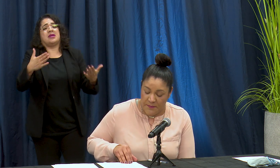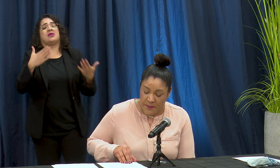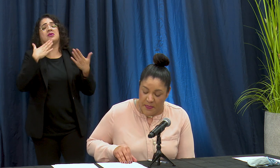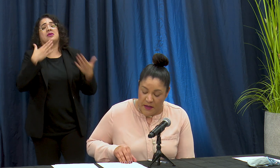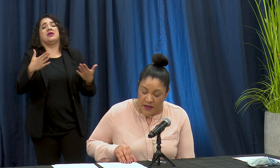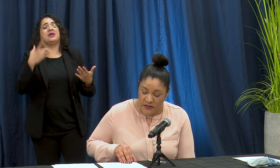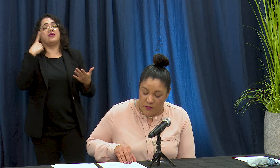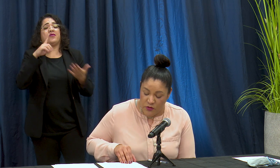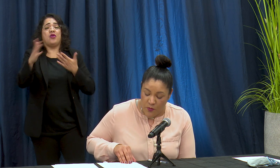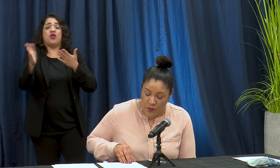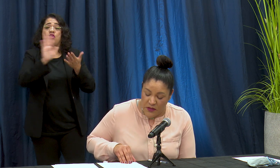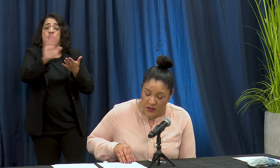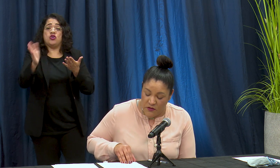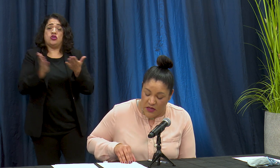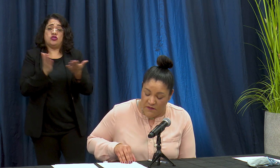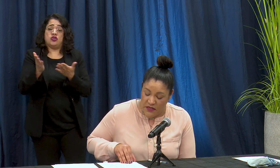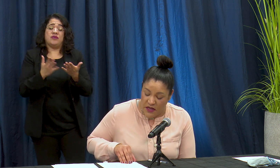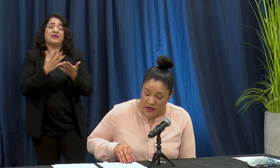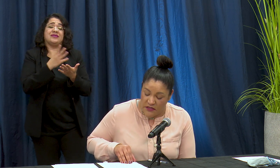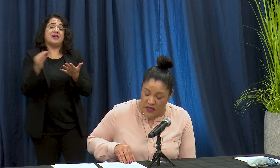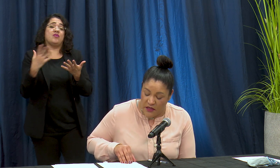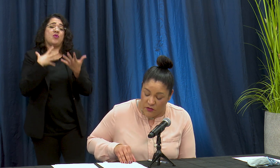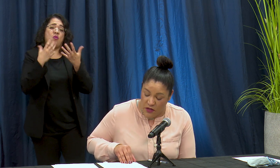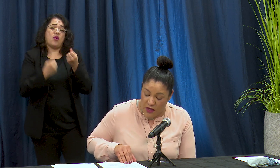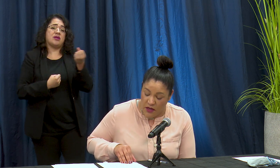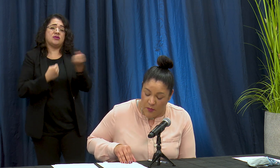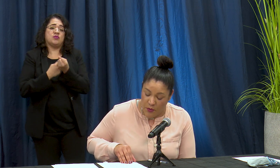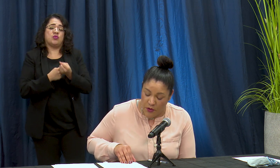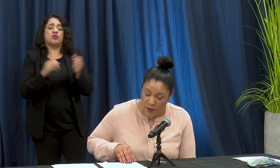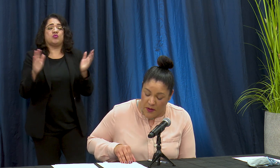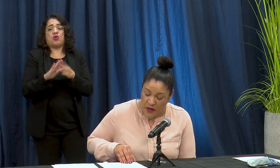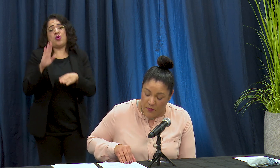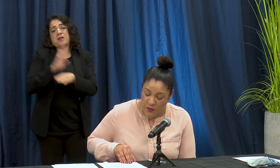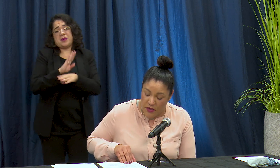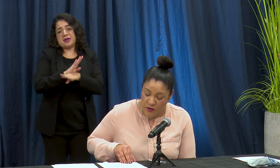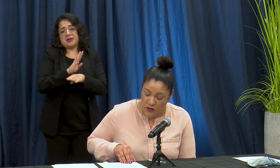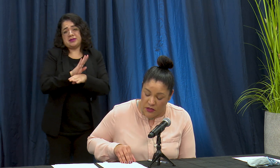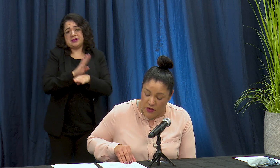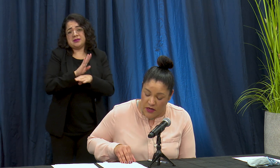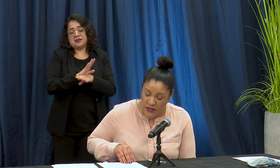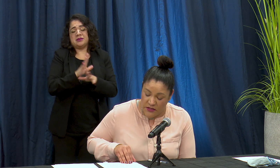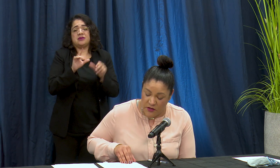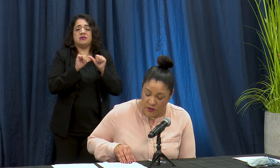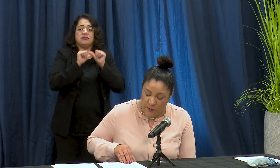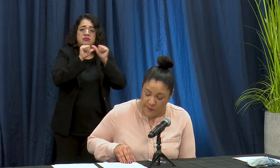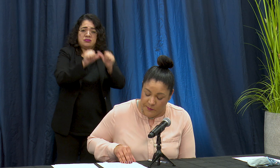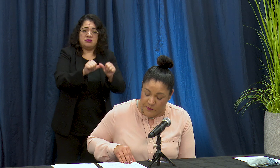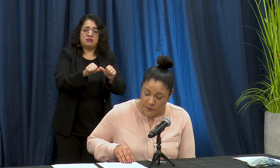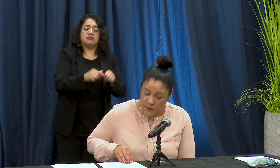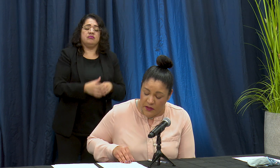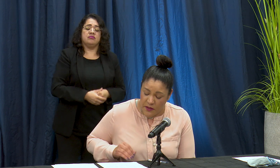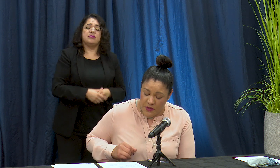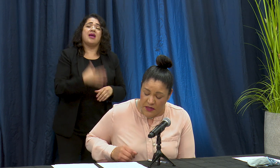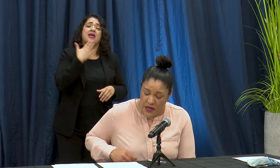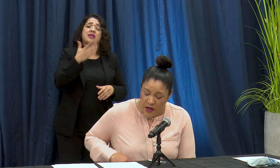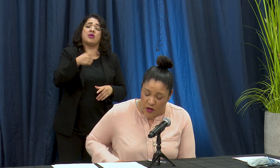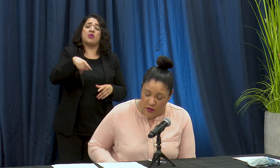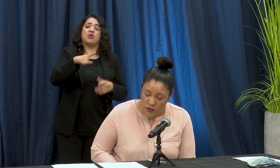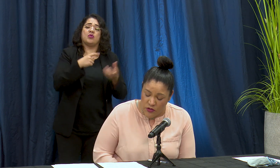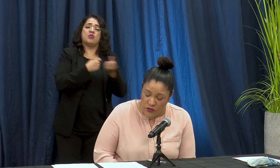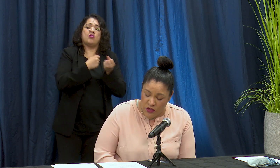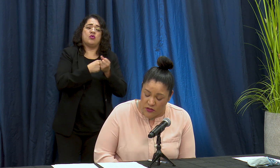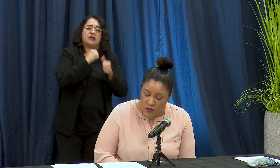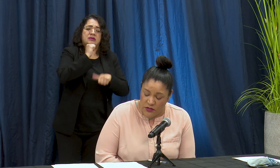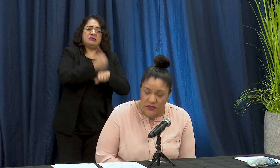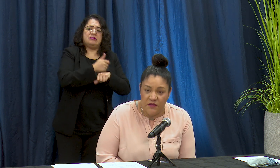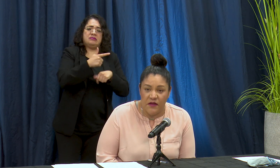comunidad. Estamos comprometidos a brindarles ayuda, apoyo para poder continuar haciéndolo. También